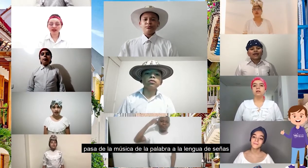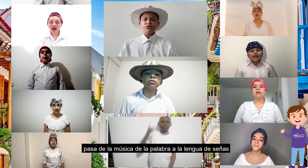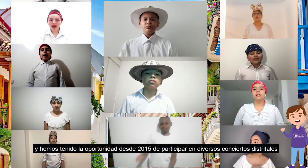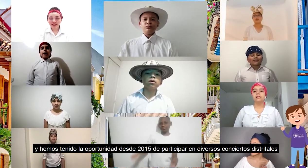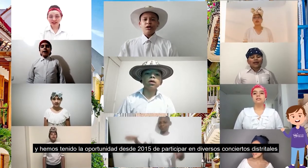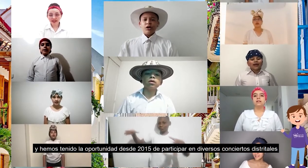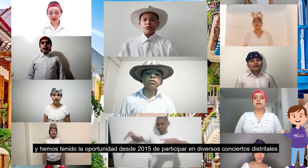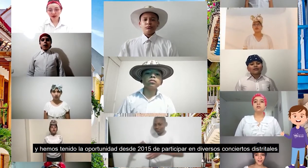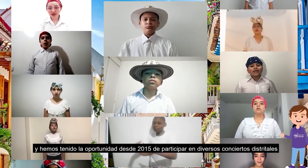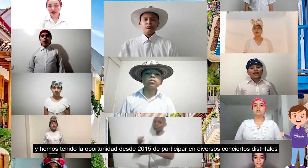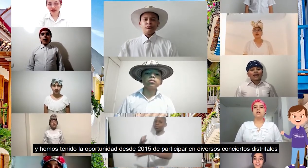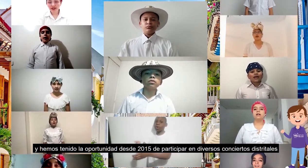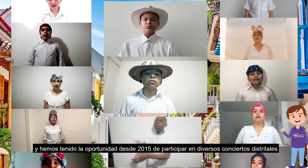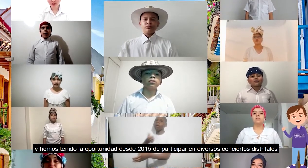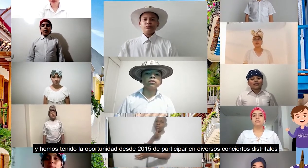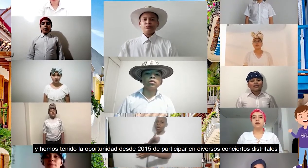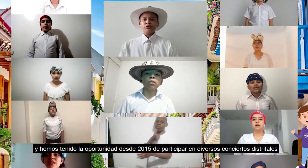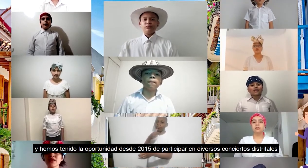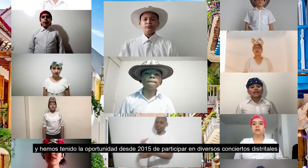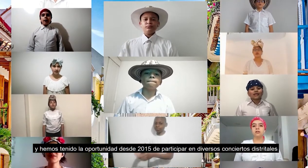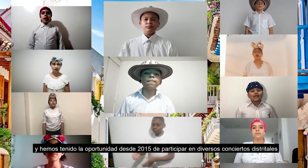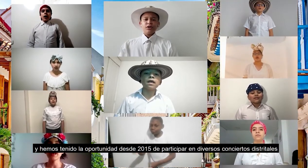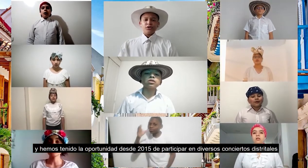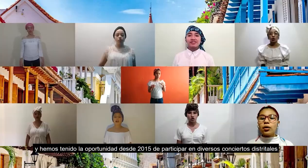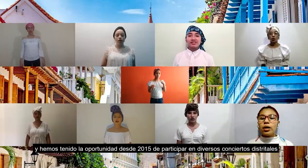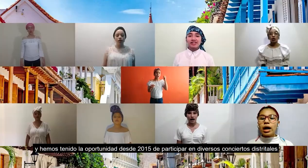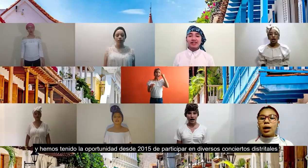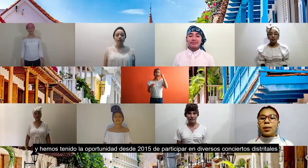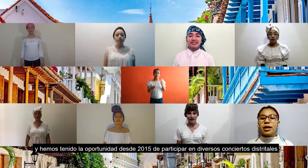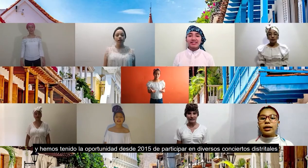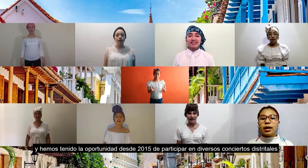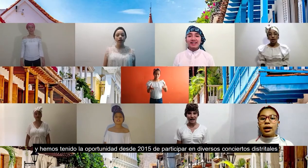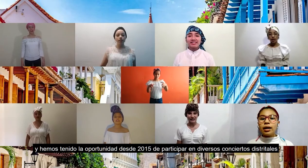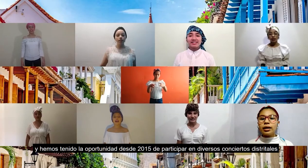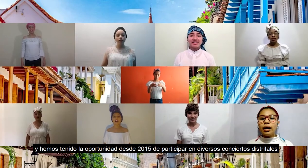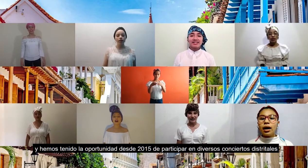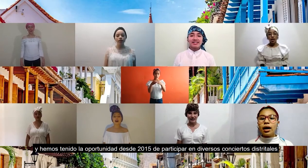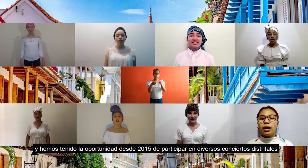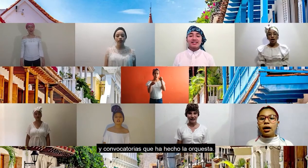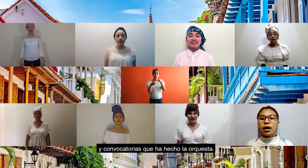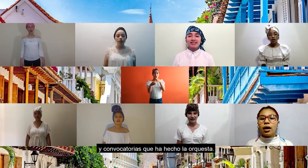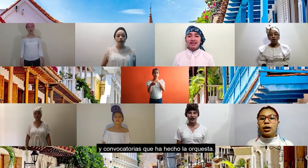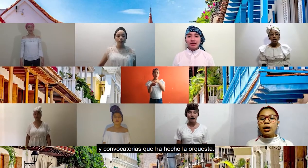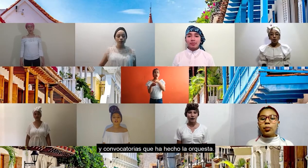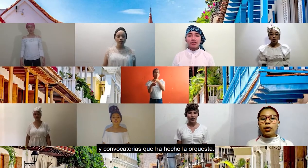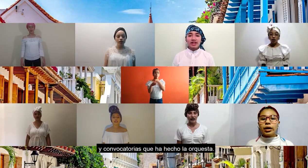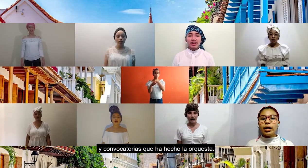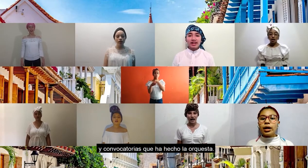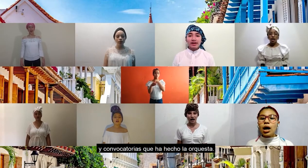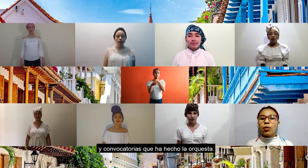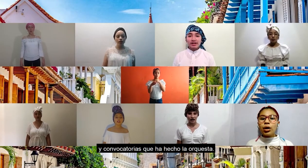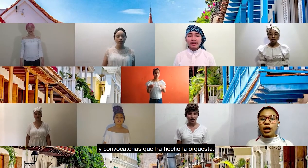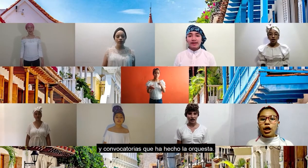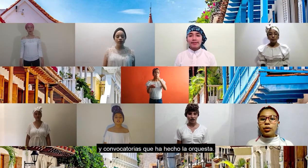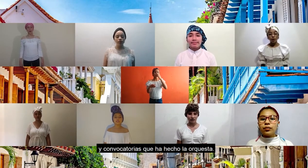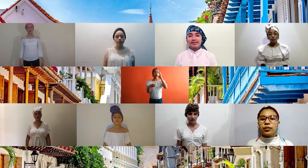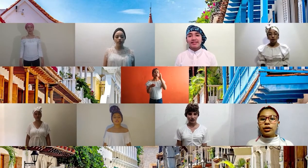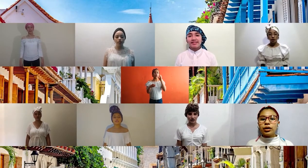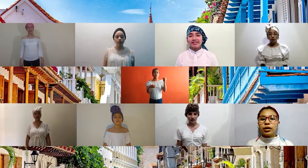tenido la oportunidad desde 2015 de participar en diversos conciertos distritales y convocatorias que ha hecho la orquesta.